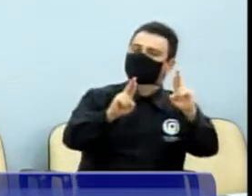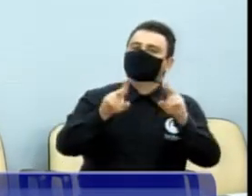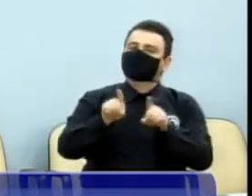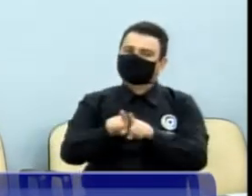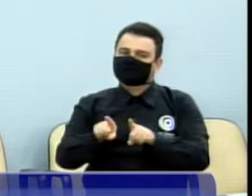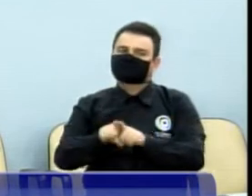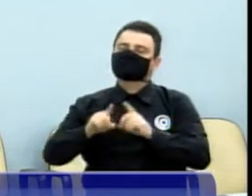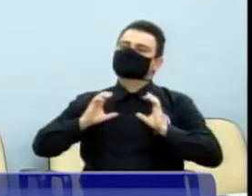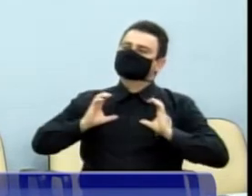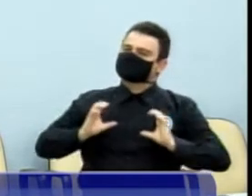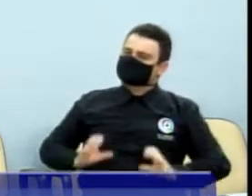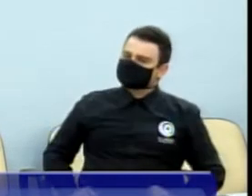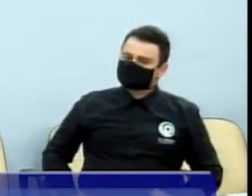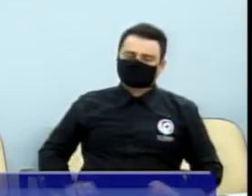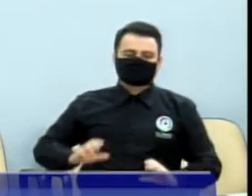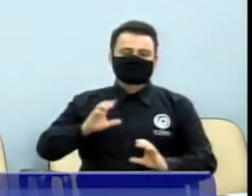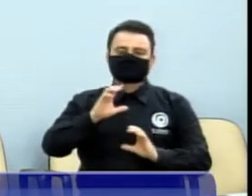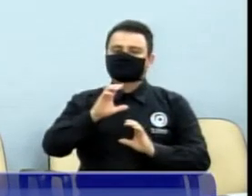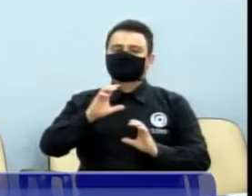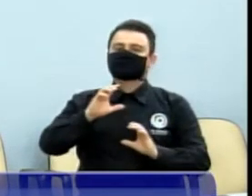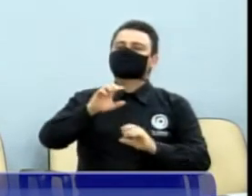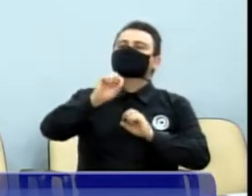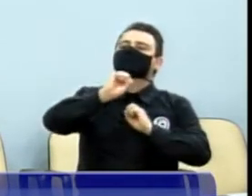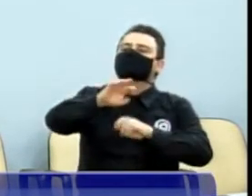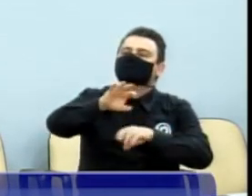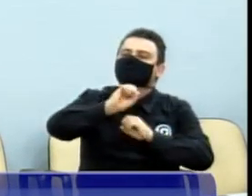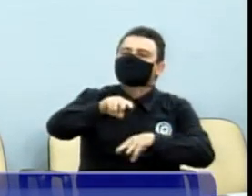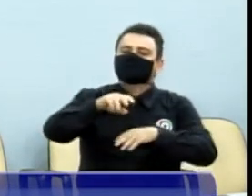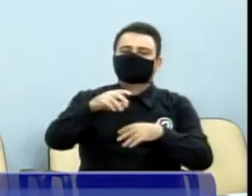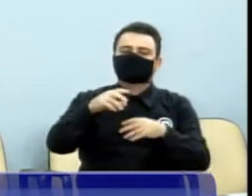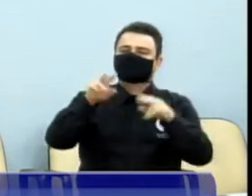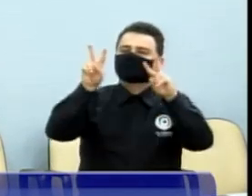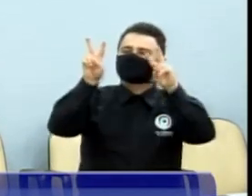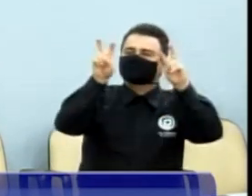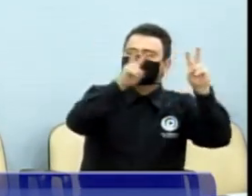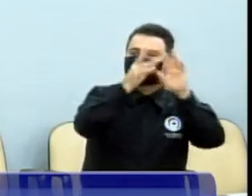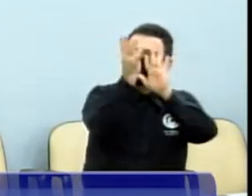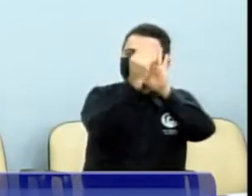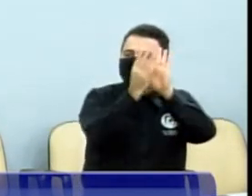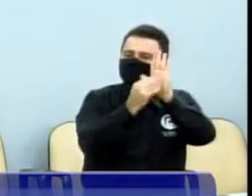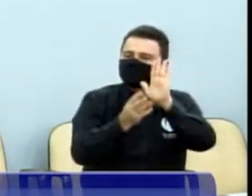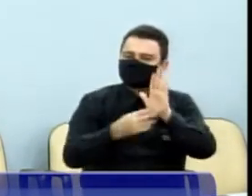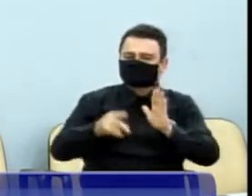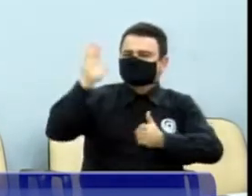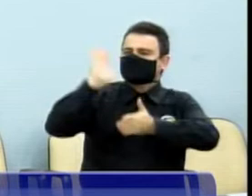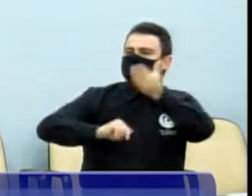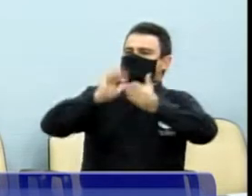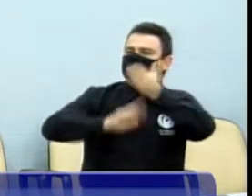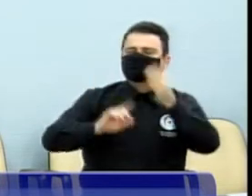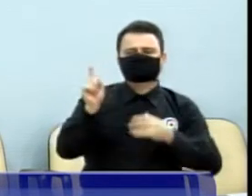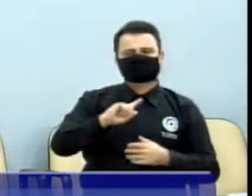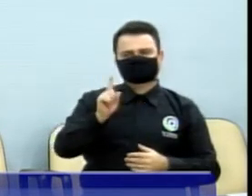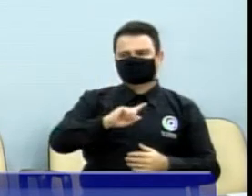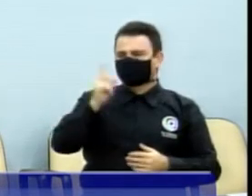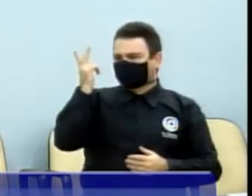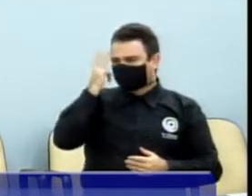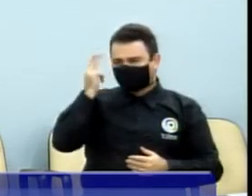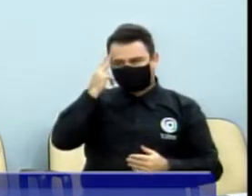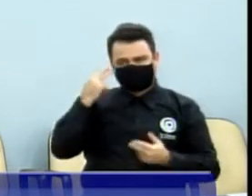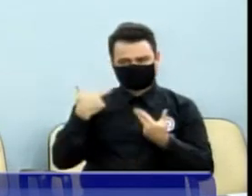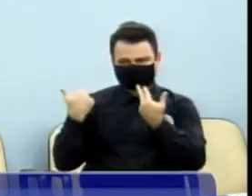pedagógico nenhum professor é demitido não há interferência no conteúdo ministrado em sala de aula